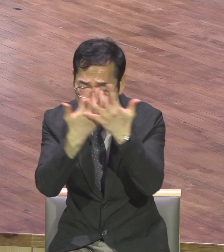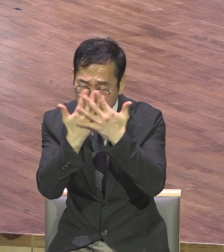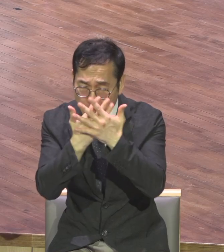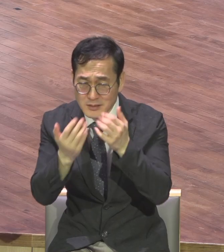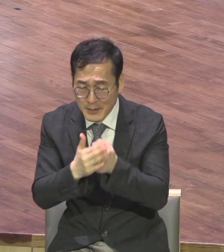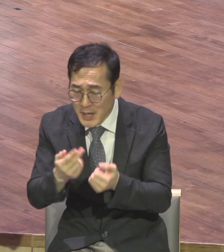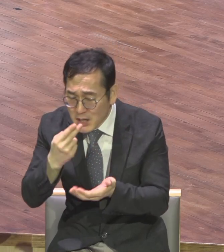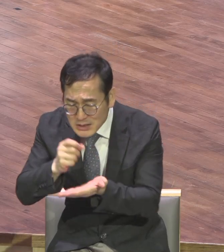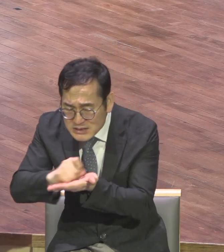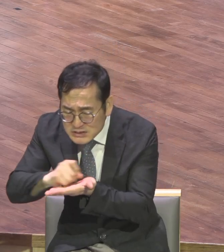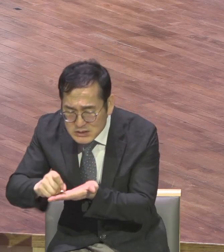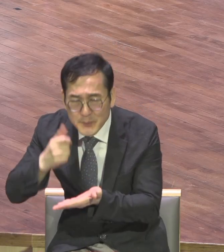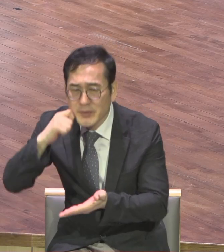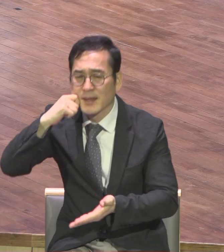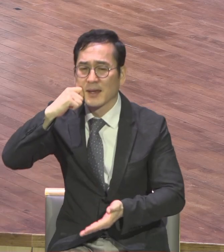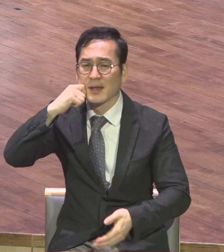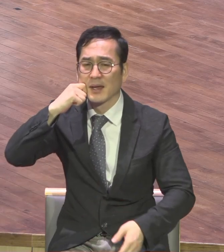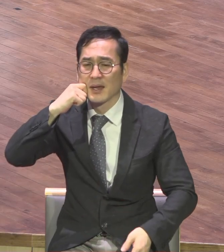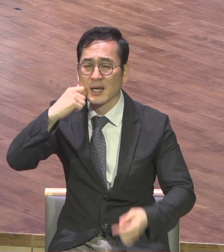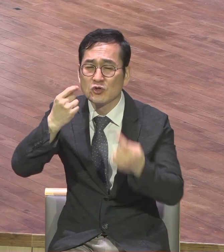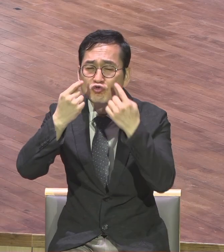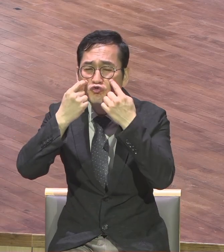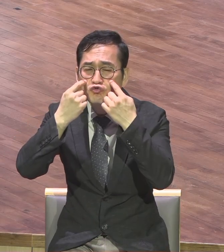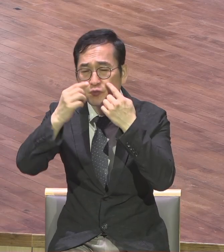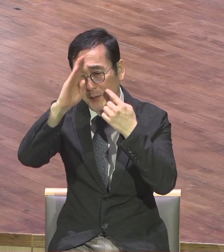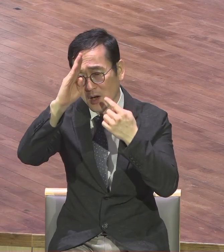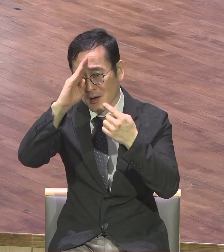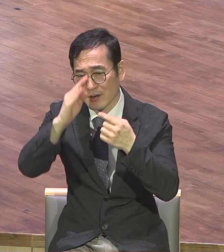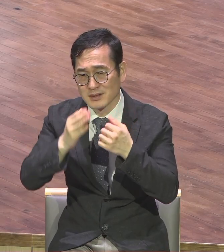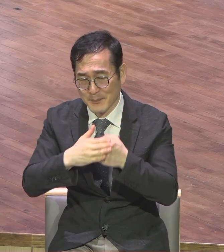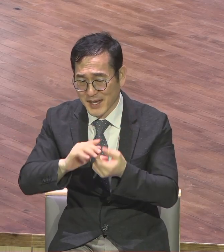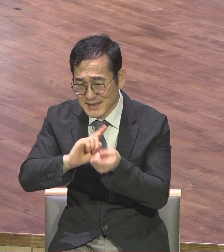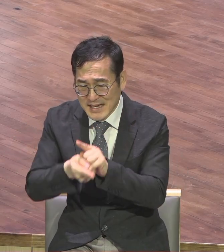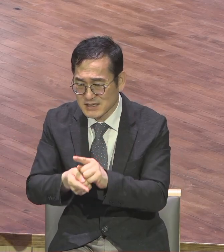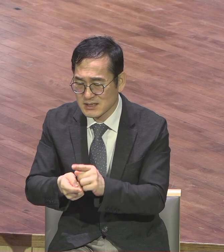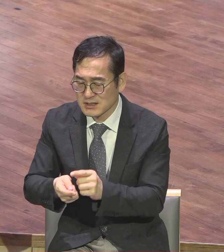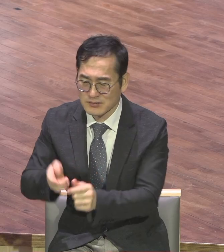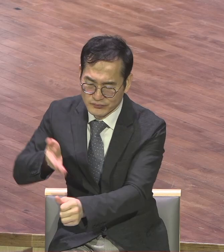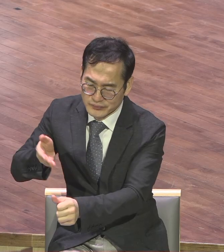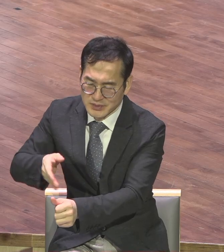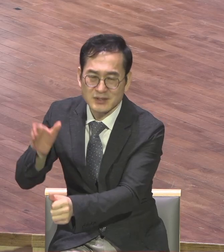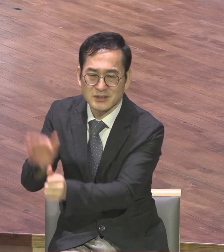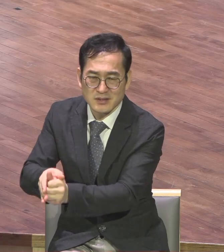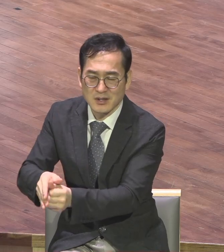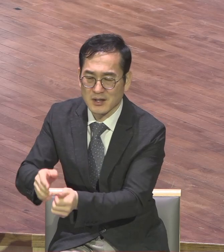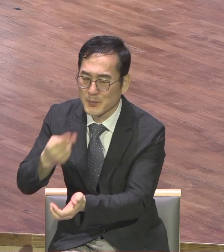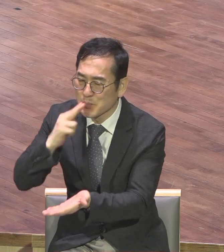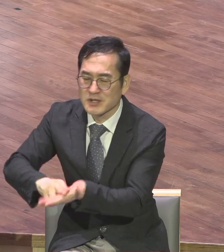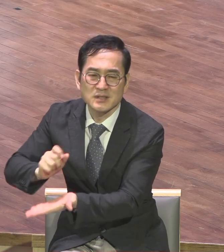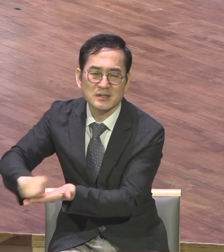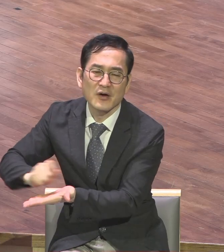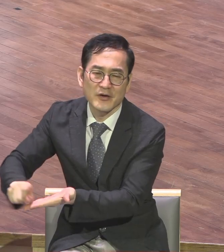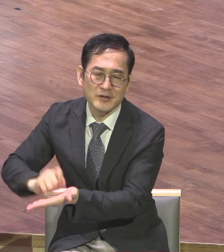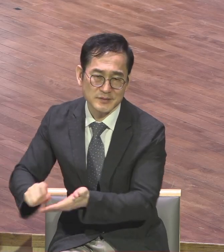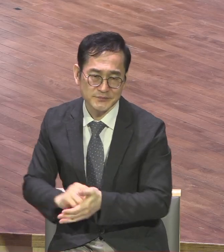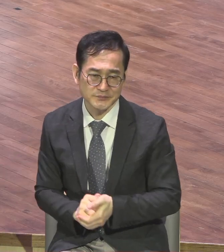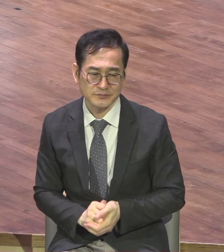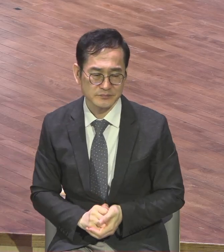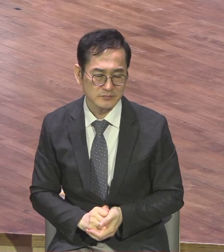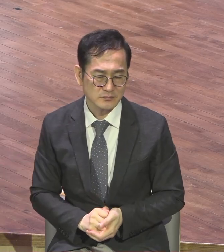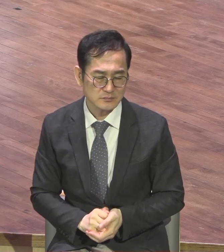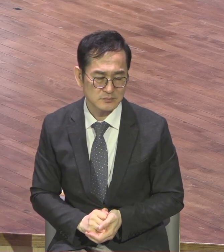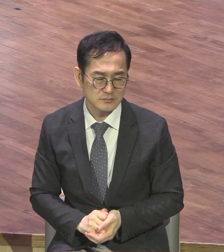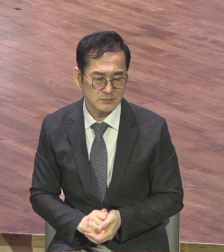이 안질의 고통을 받고 있었기 때문에 직접 설 상황이 못 돼서 드디어 제사를